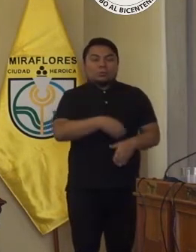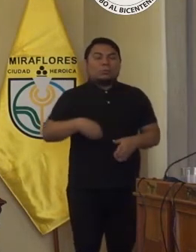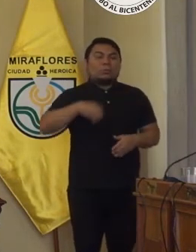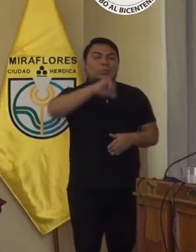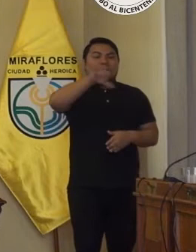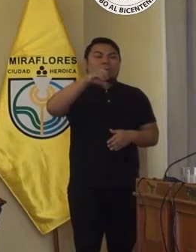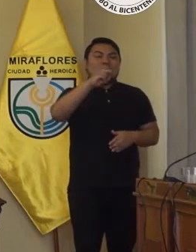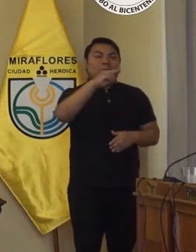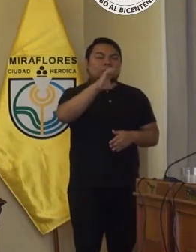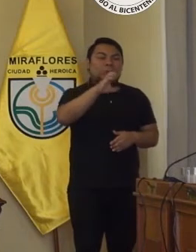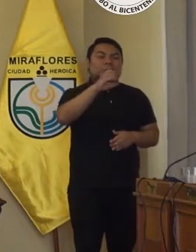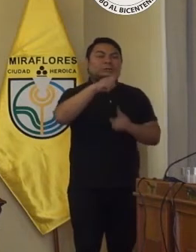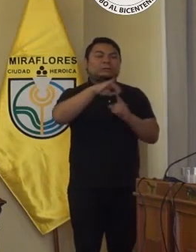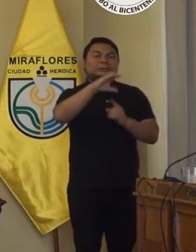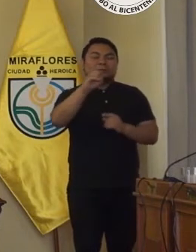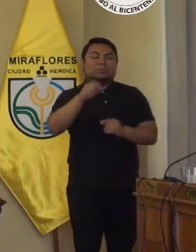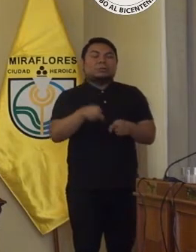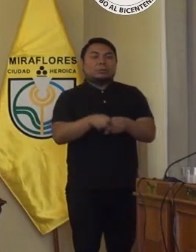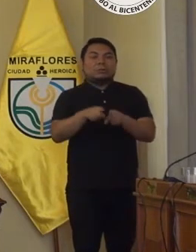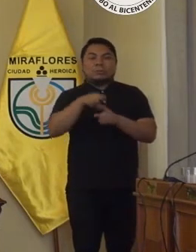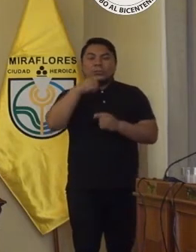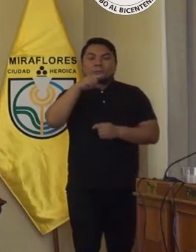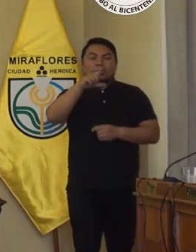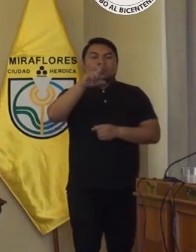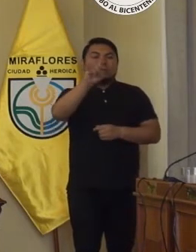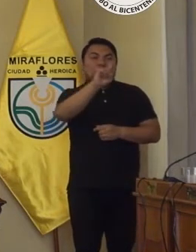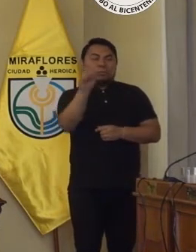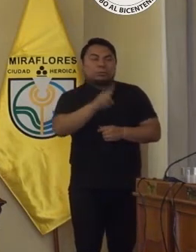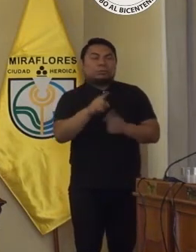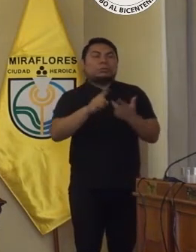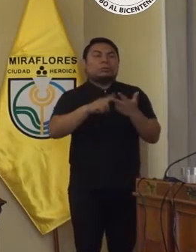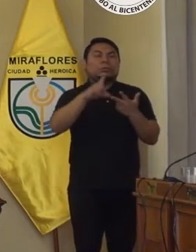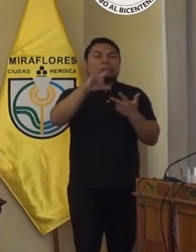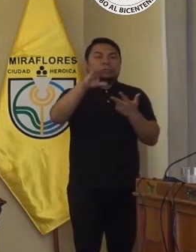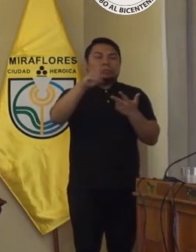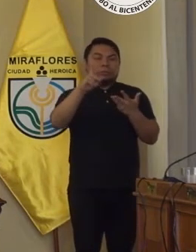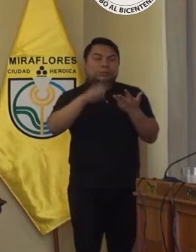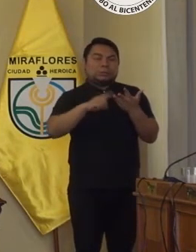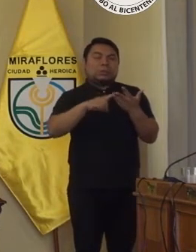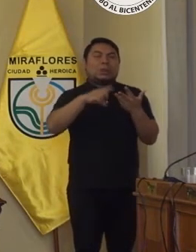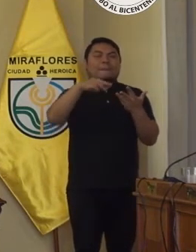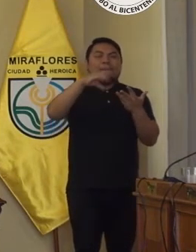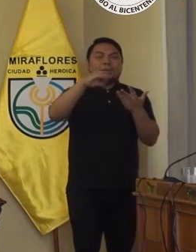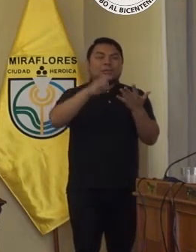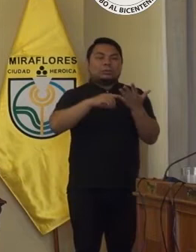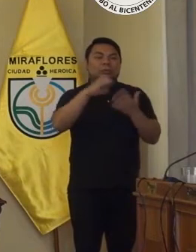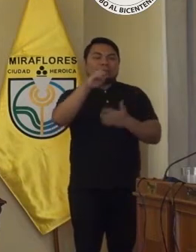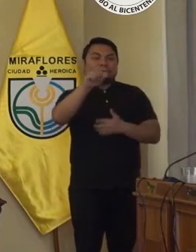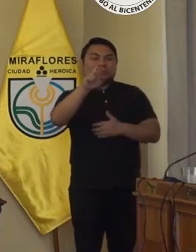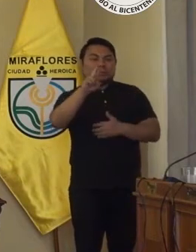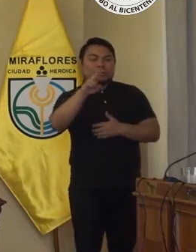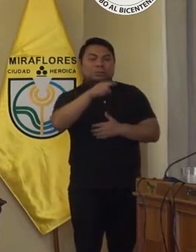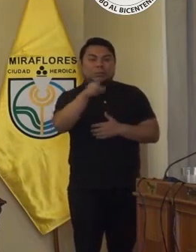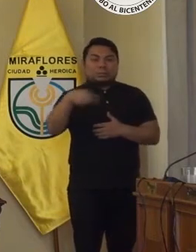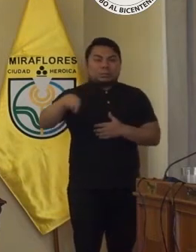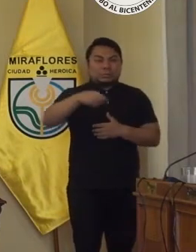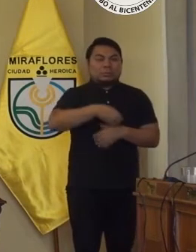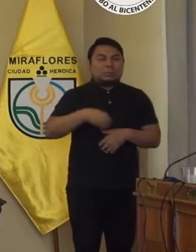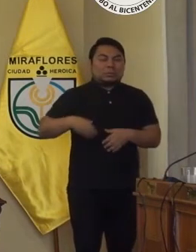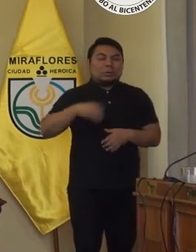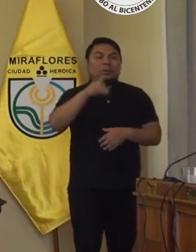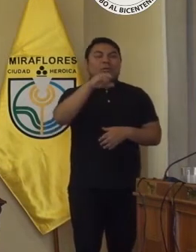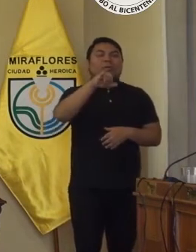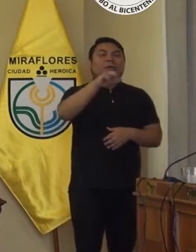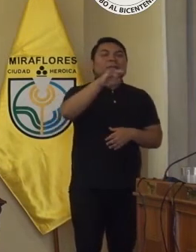Castillo, y legisladores como Luz Salgado, Lourdes Alcorta, Marco Miyashiro, César Segura, Ewen Donaire,